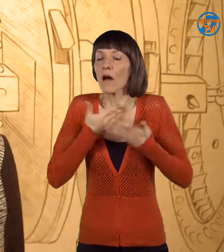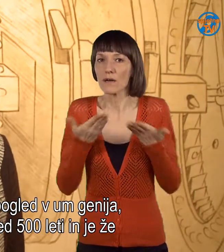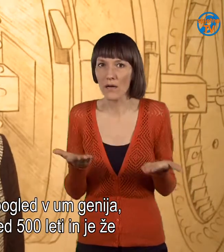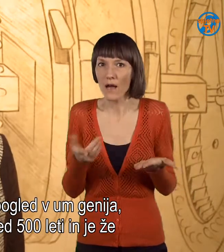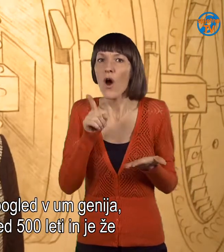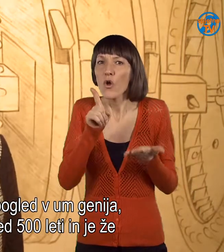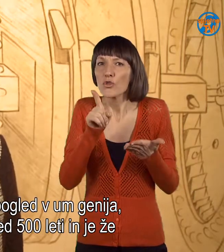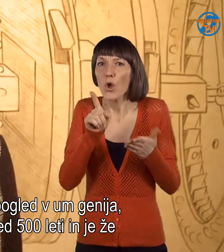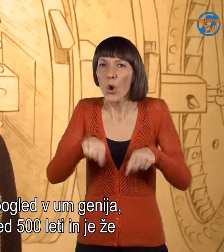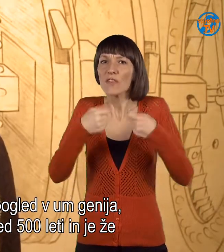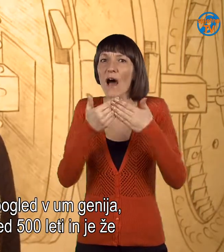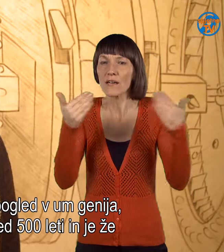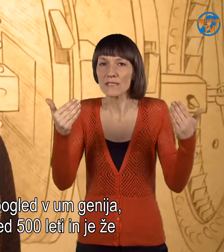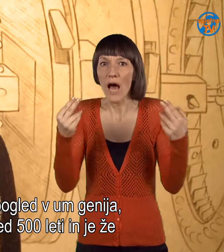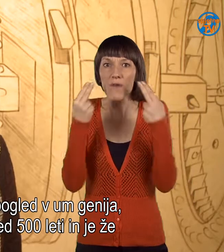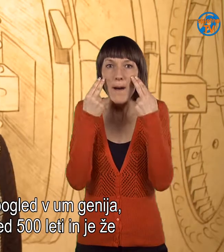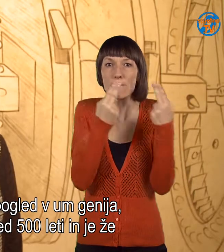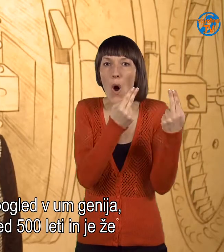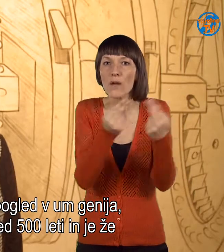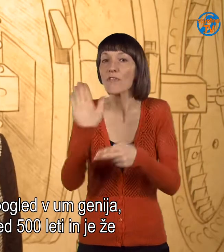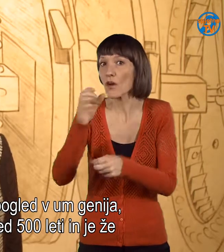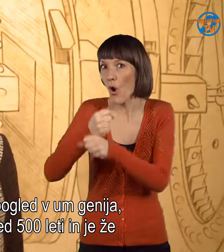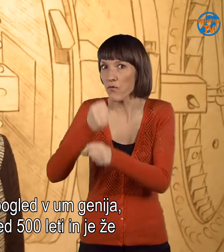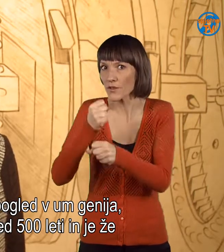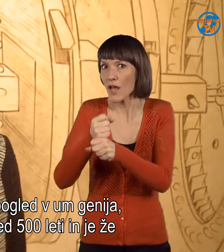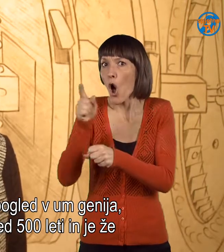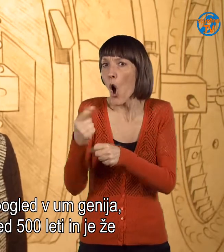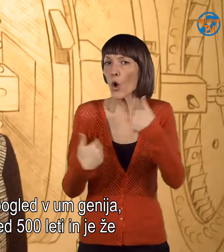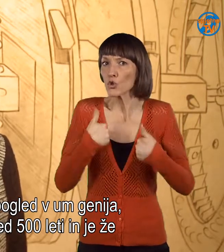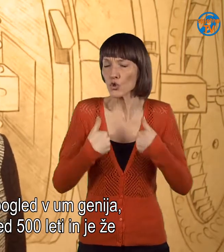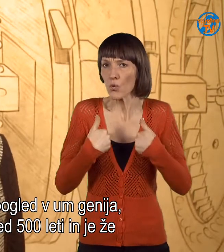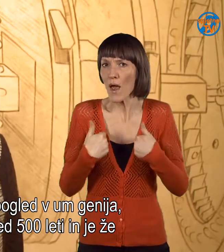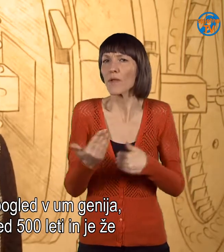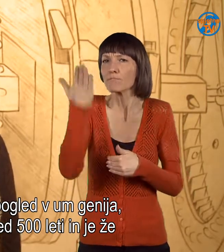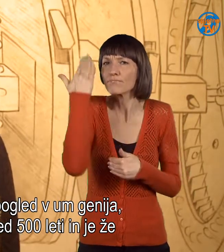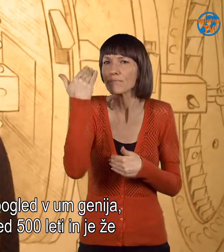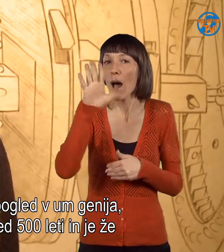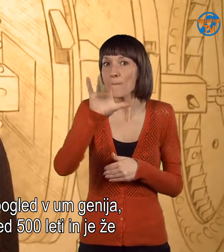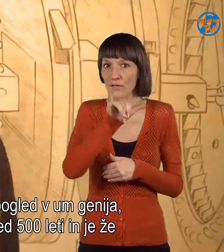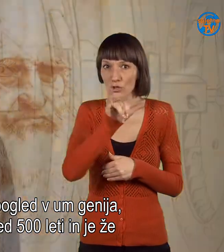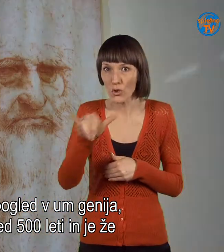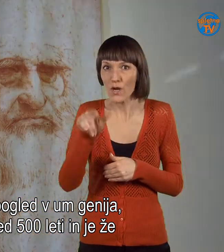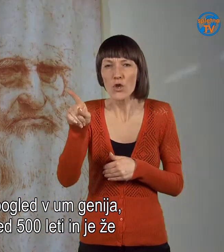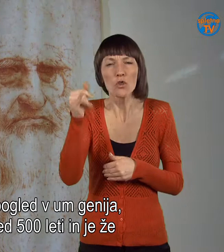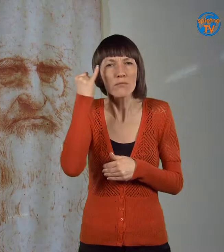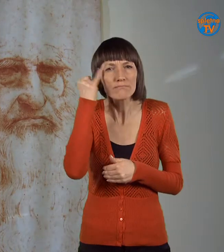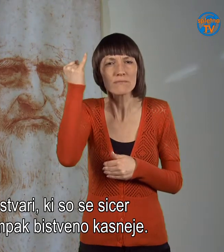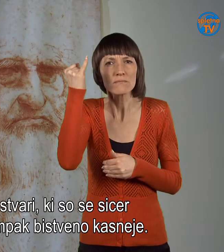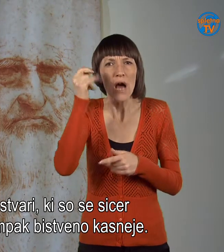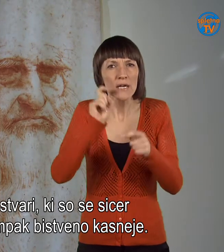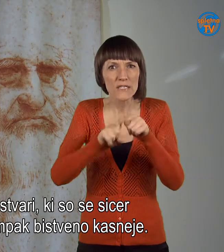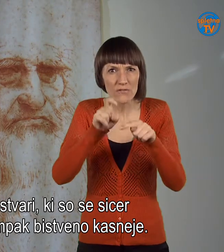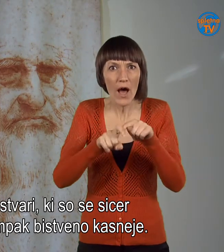ker podaja nek pogled v genija, ki je živel pred 500 leti in je že takrat domislil stvari, ki so se